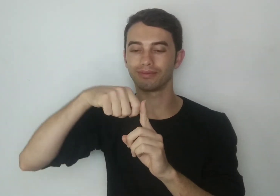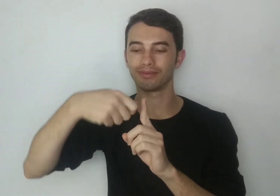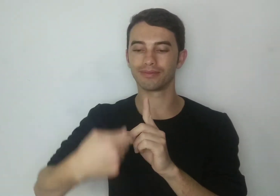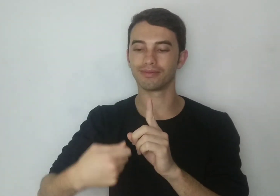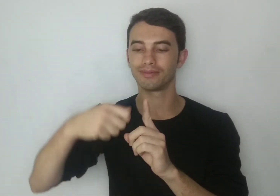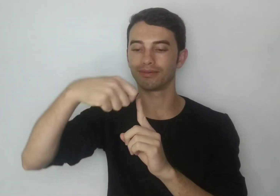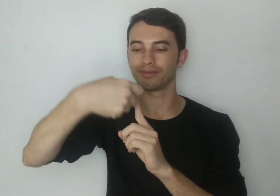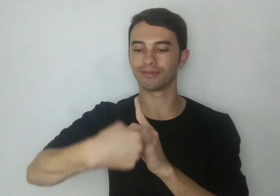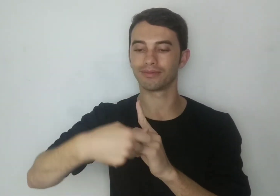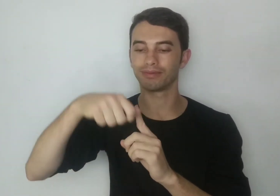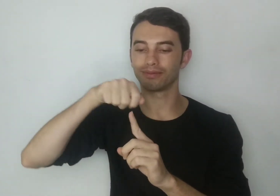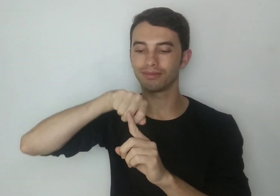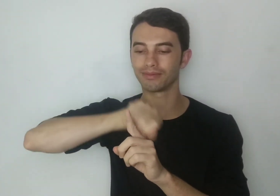Novamente, banana!